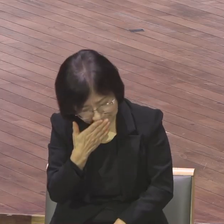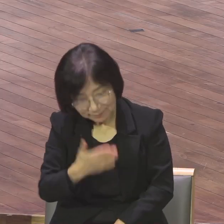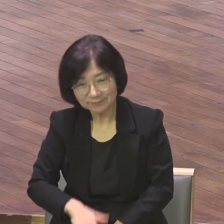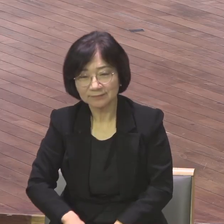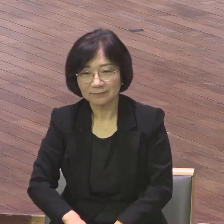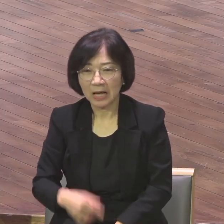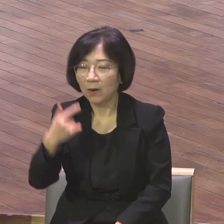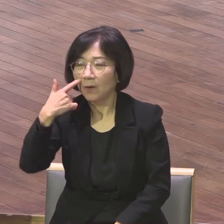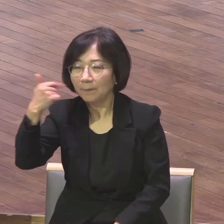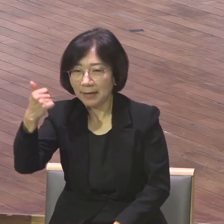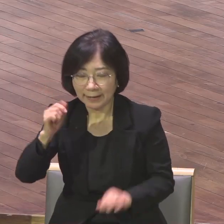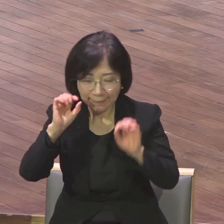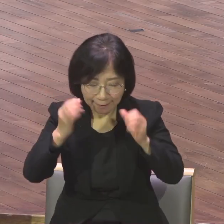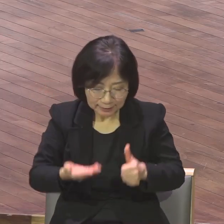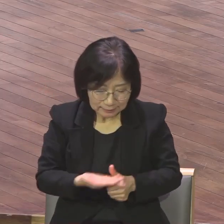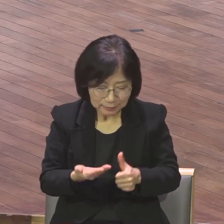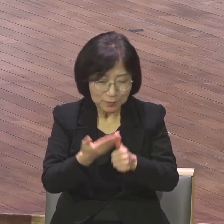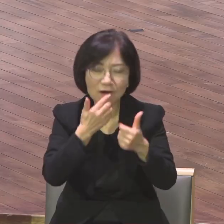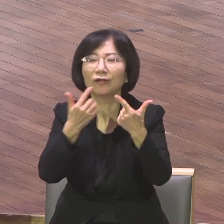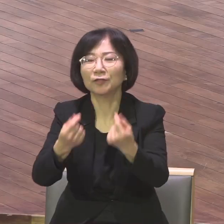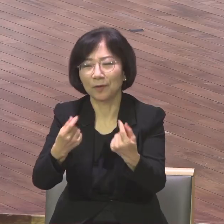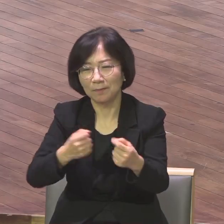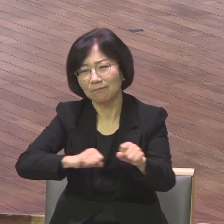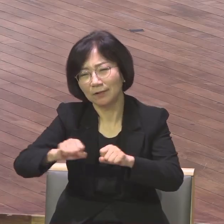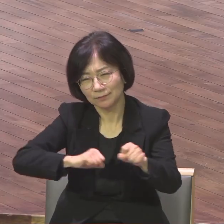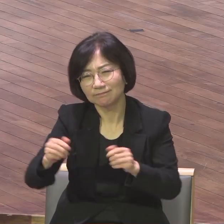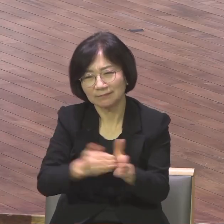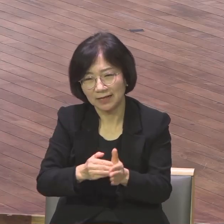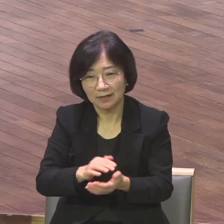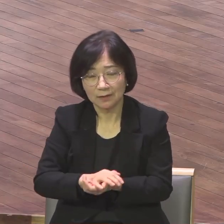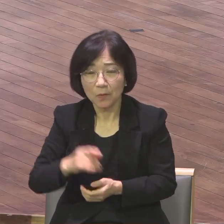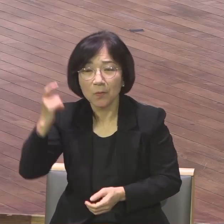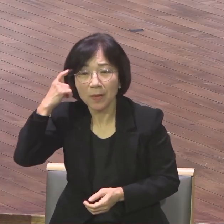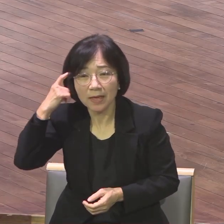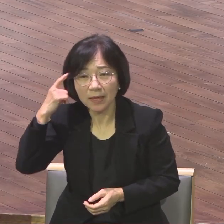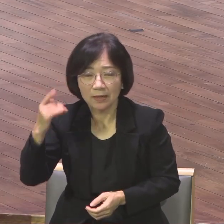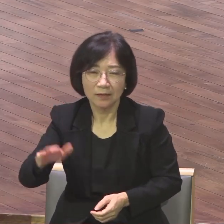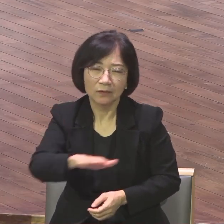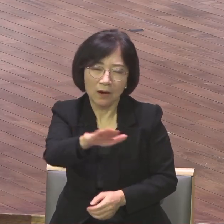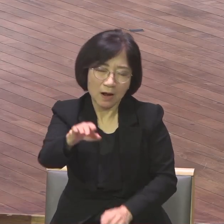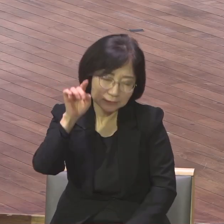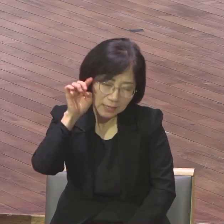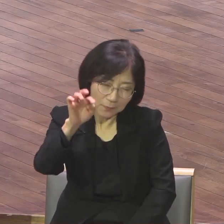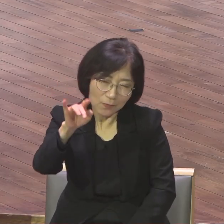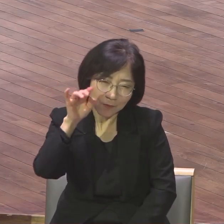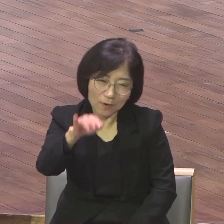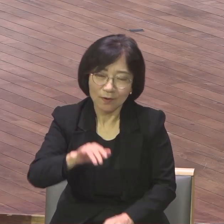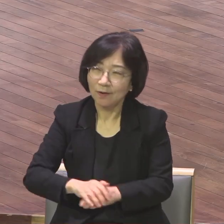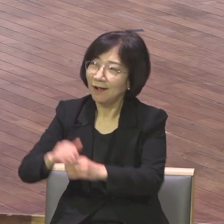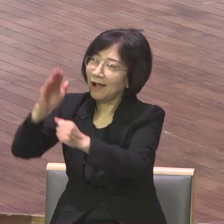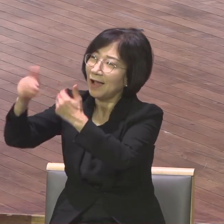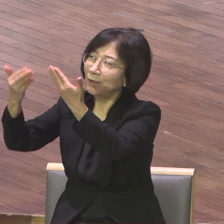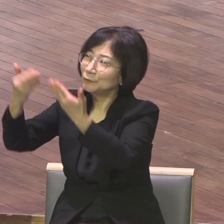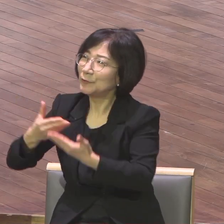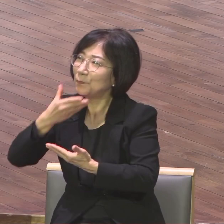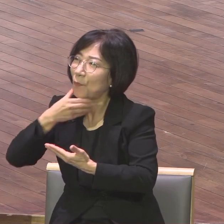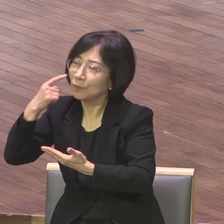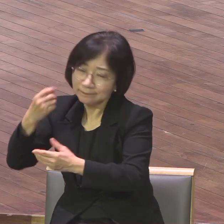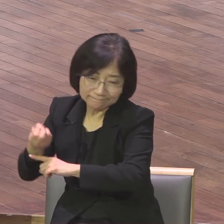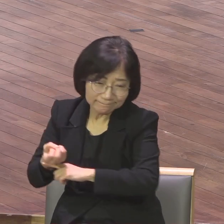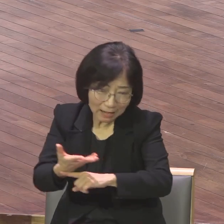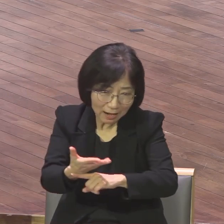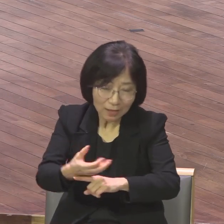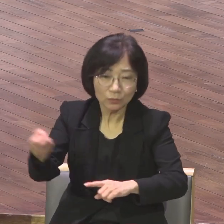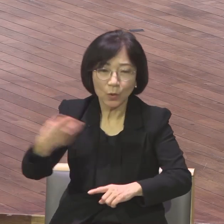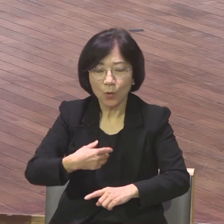자녀를 기름과 같이 하였으니 우리가 이같이 너희를 사모하여 하나님의 복음뿐 아니라 우리의 목숨까지도